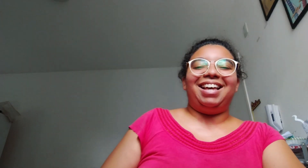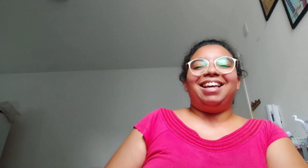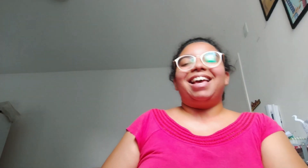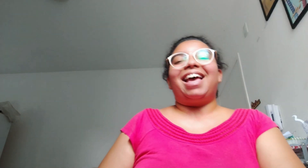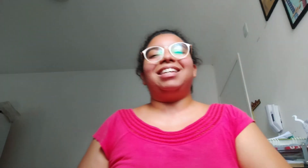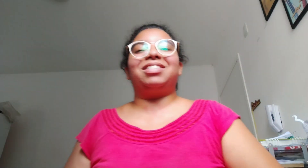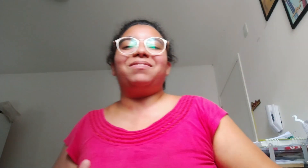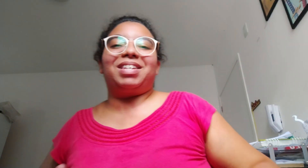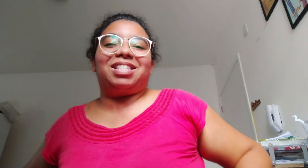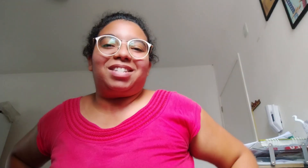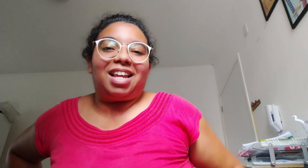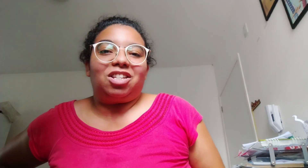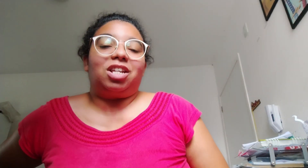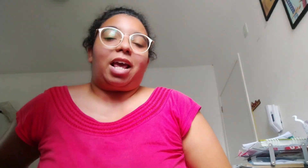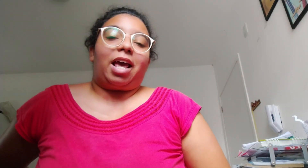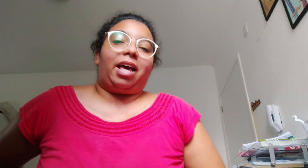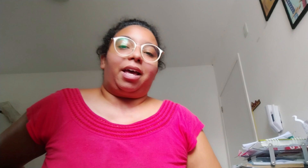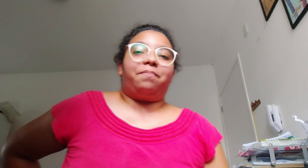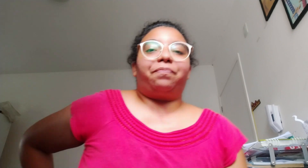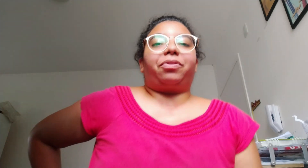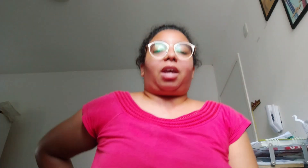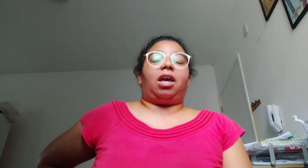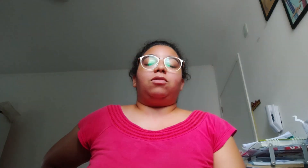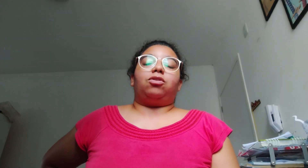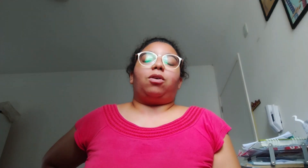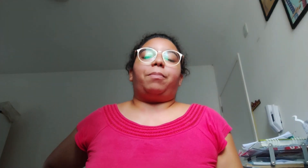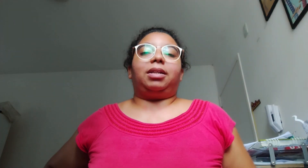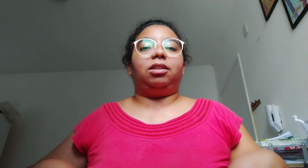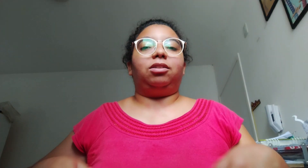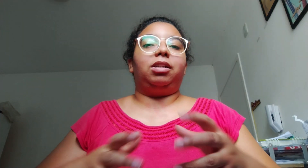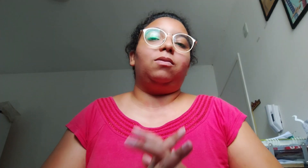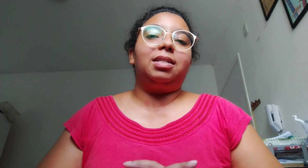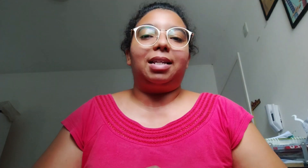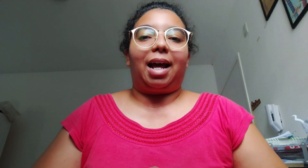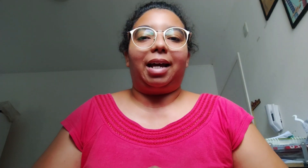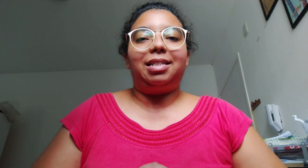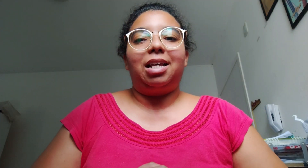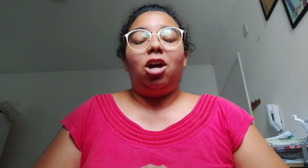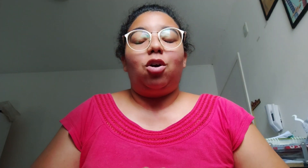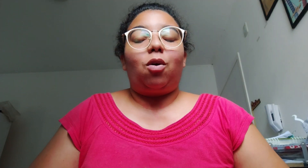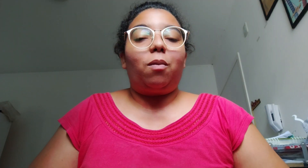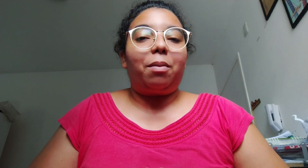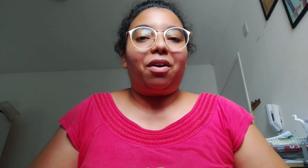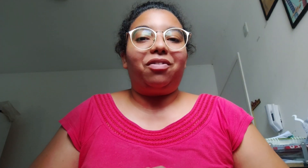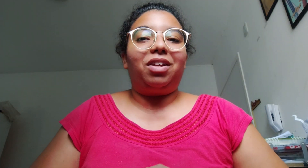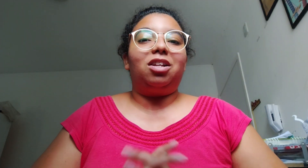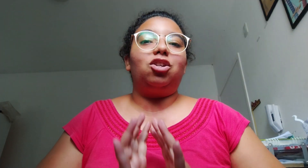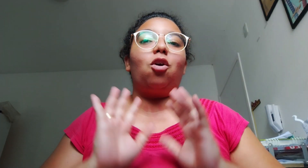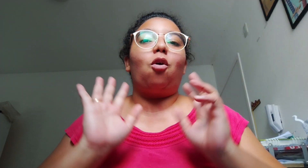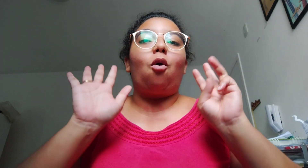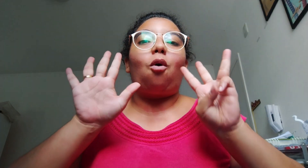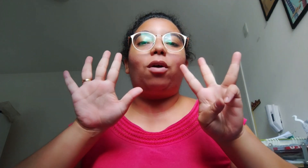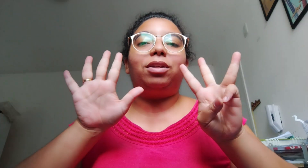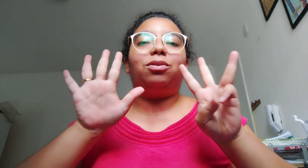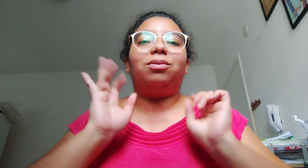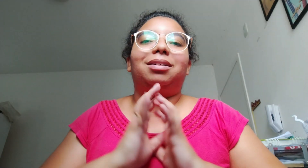É isso mesmo, gente. Eu estou aprendendo língua de sinais com a minha filha de 8